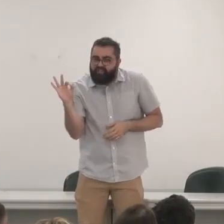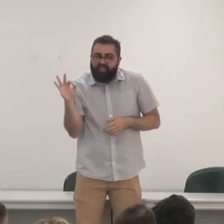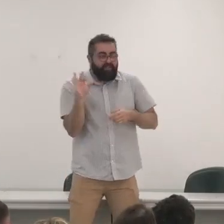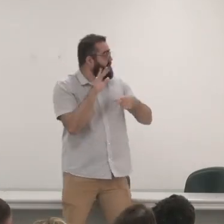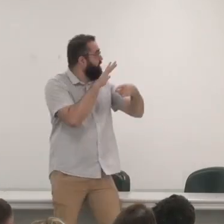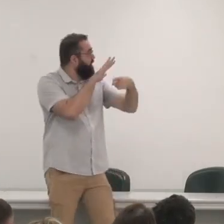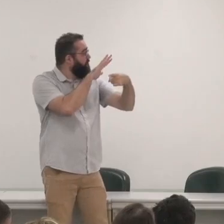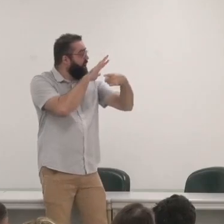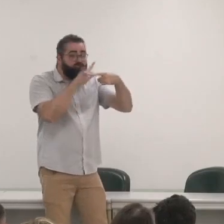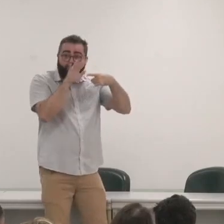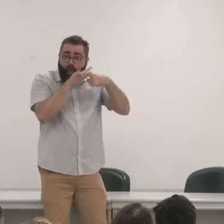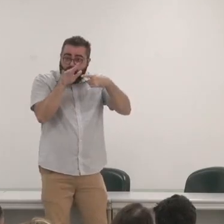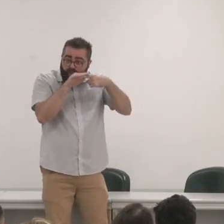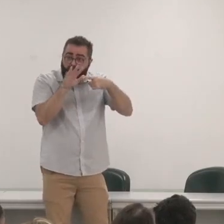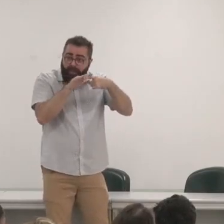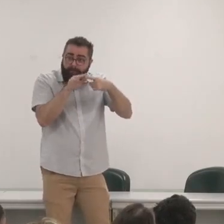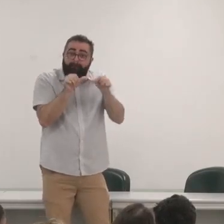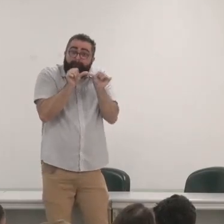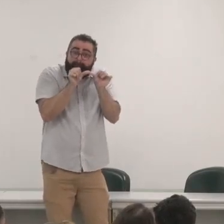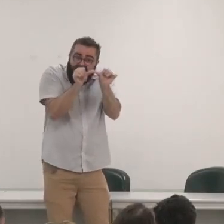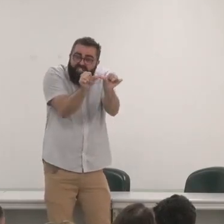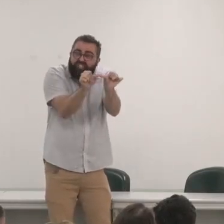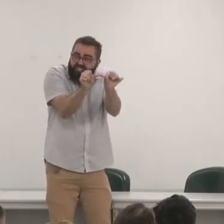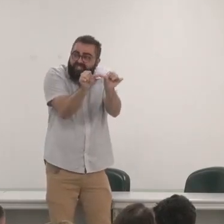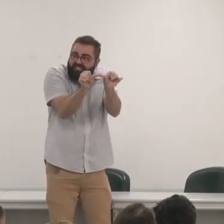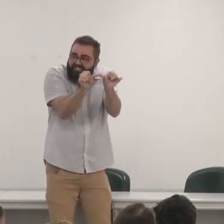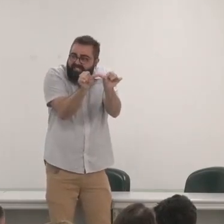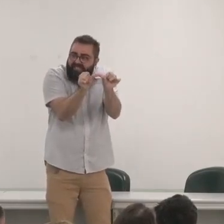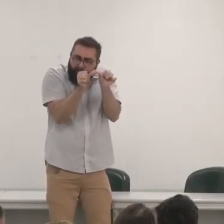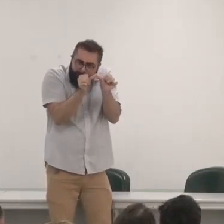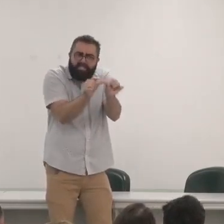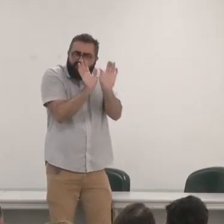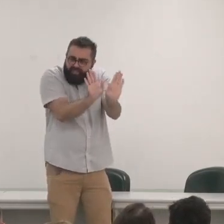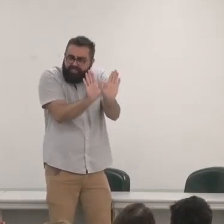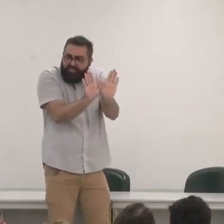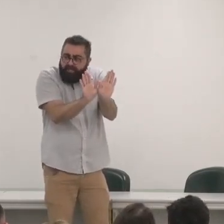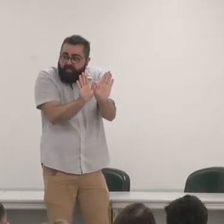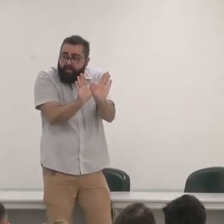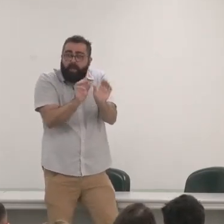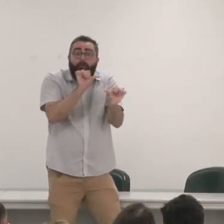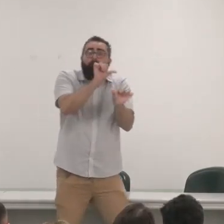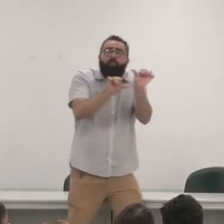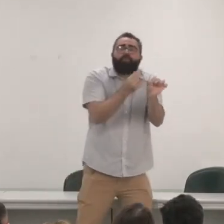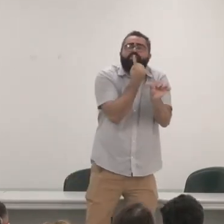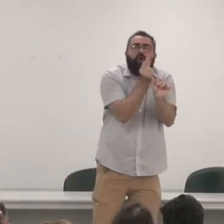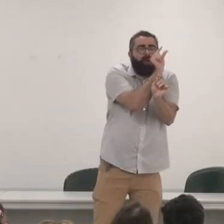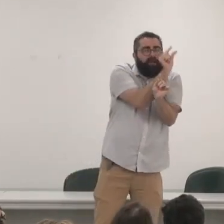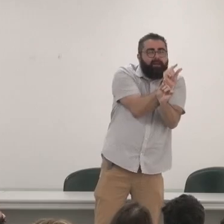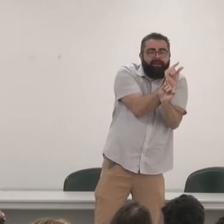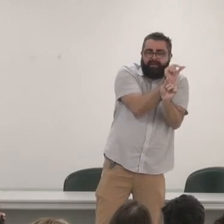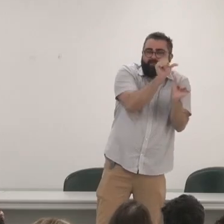Então, aqui nessa tabela é uma porcentagem onde a parte fonológica é